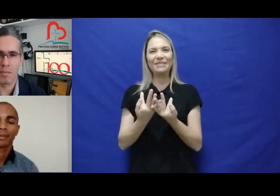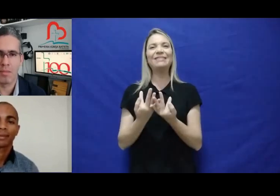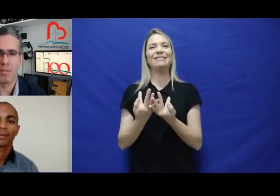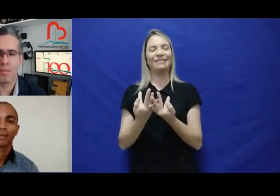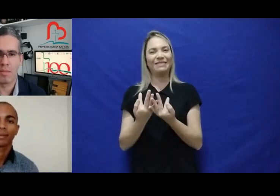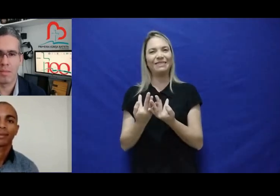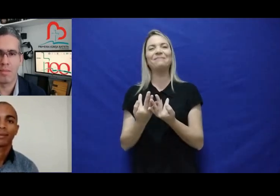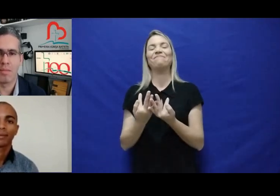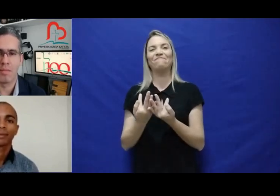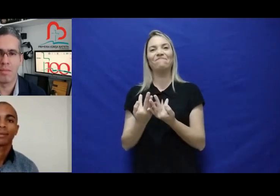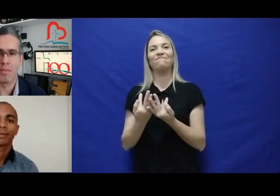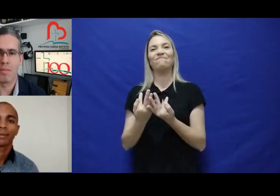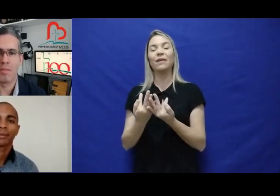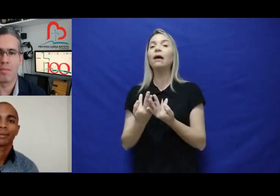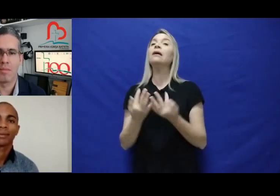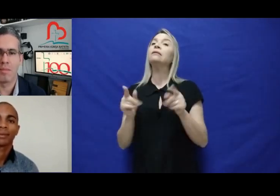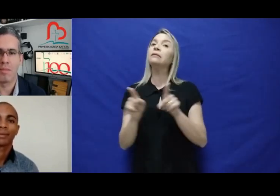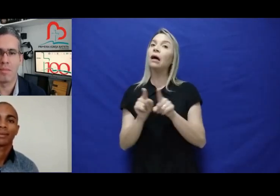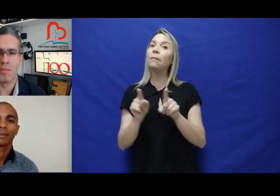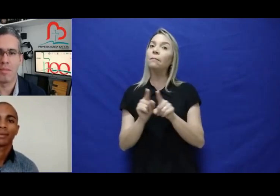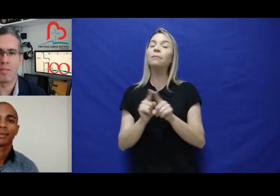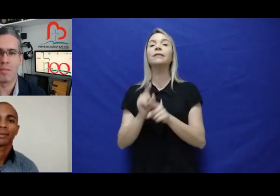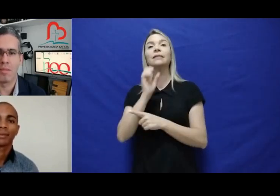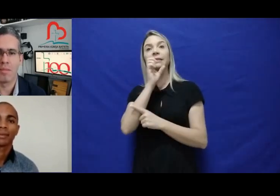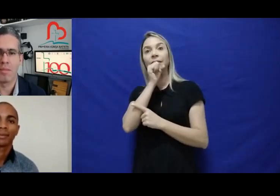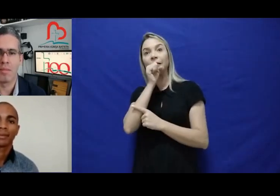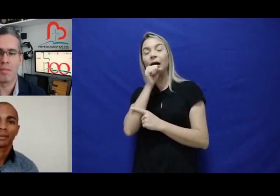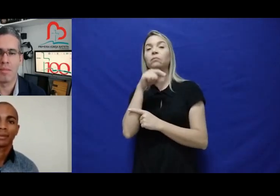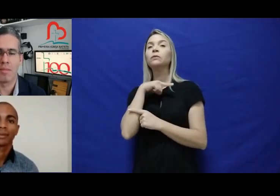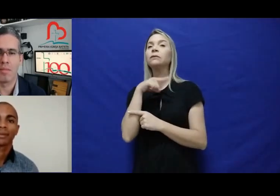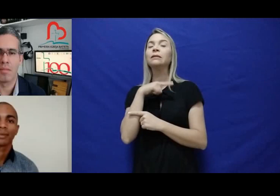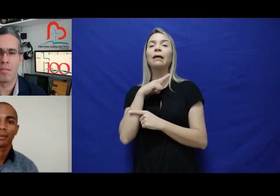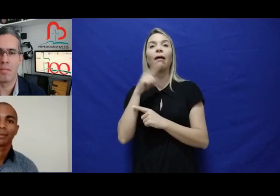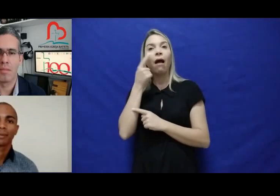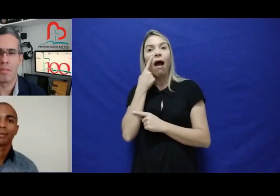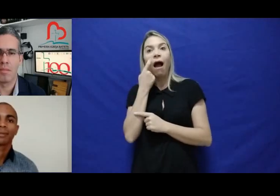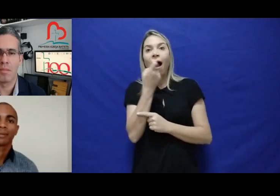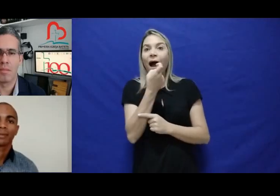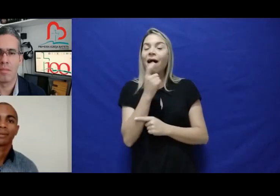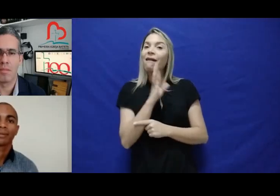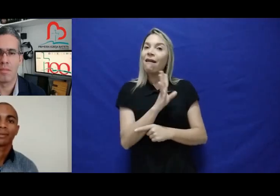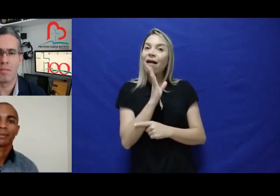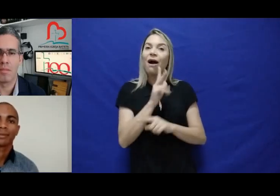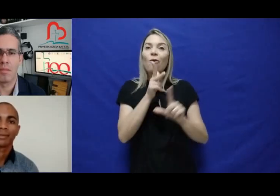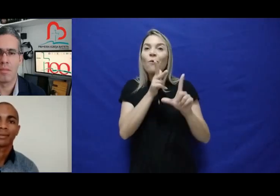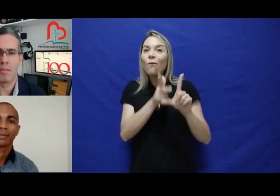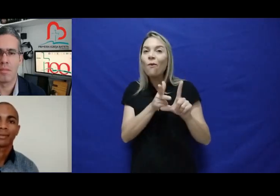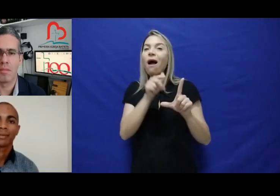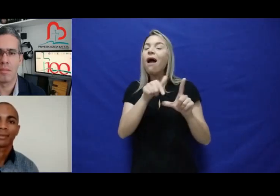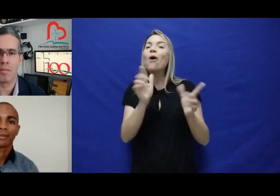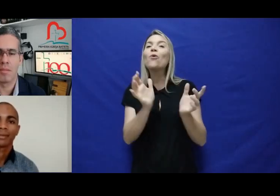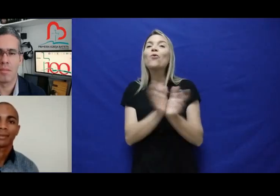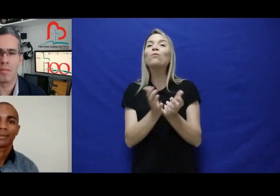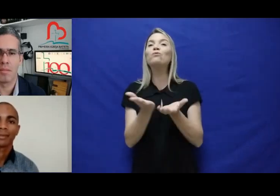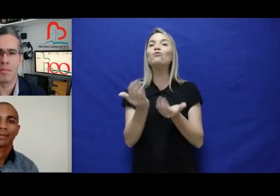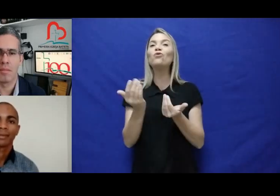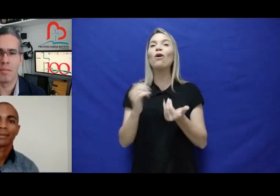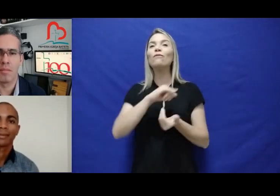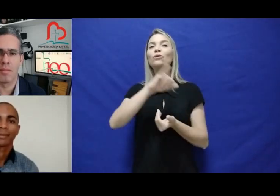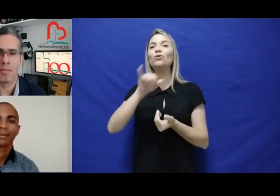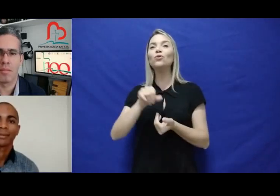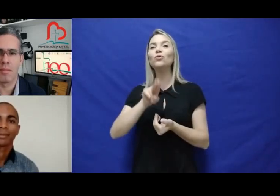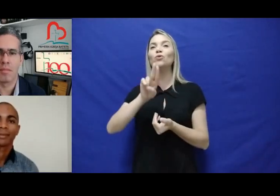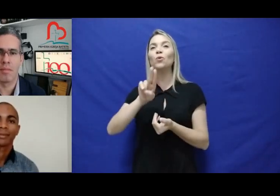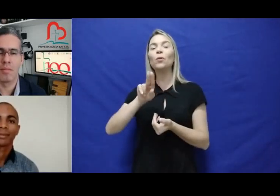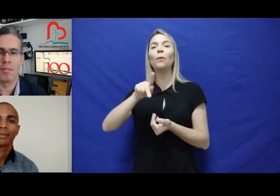Esteja conosco no Instagram da PIB Div às 19 horas. E fechando a noite, uma live muito